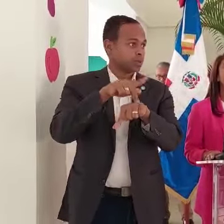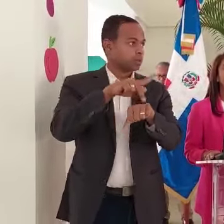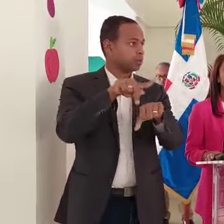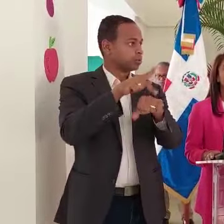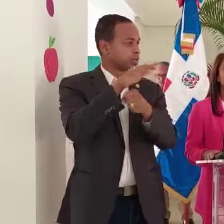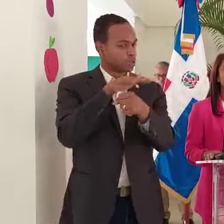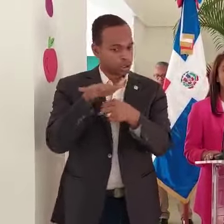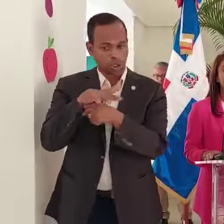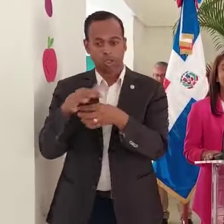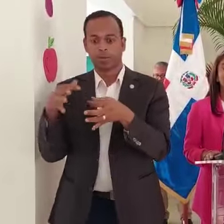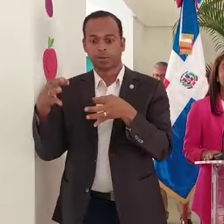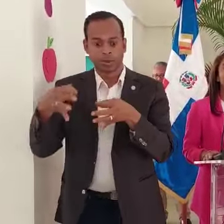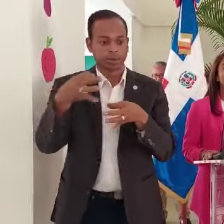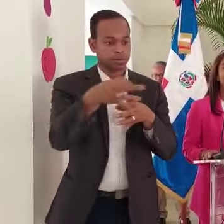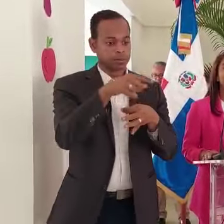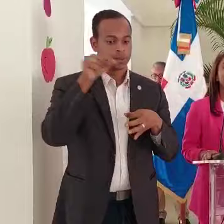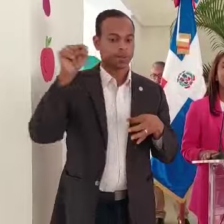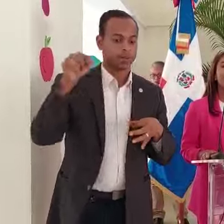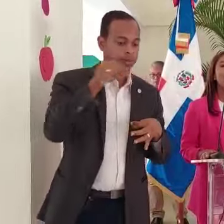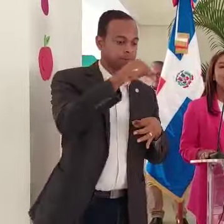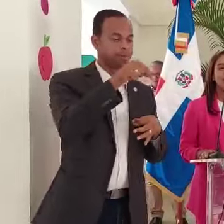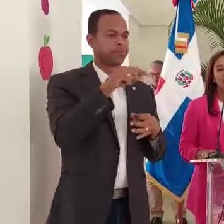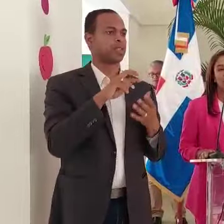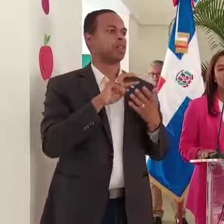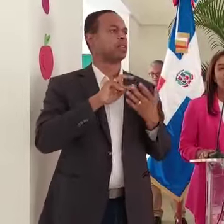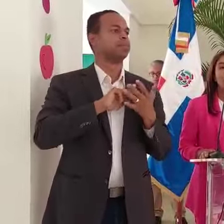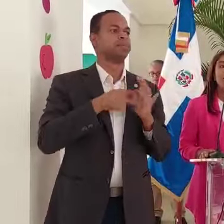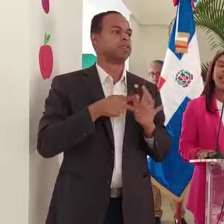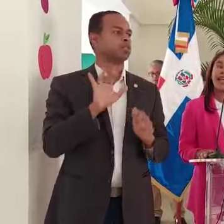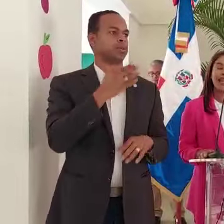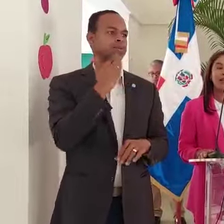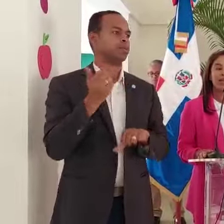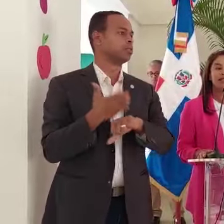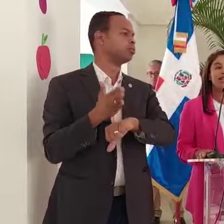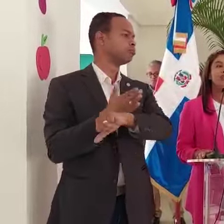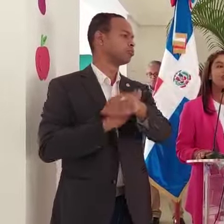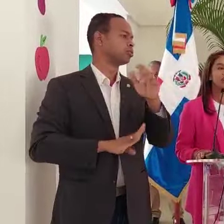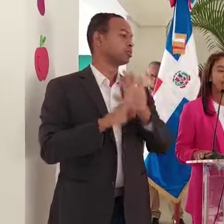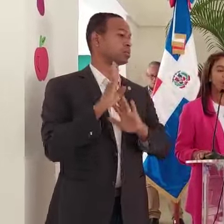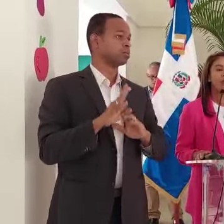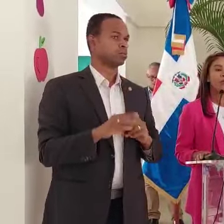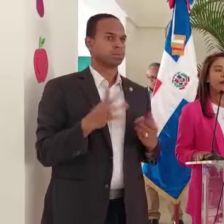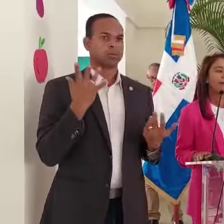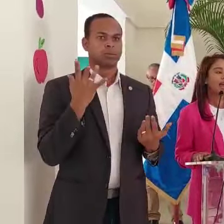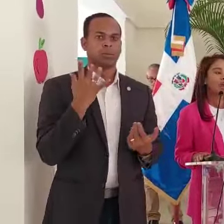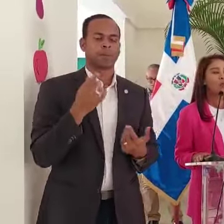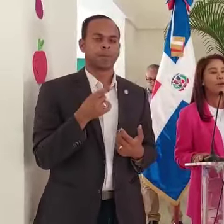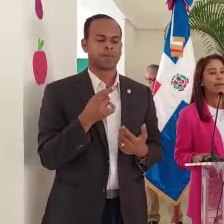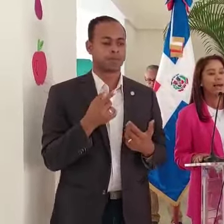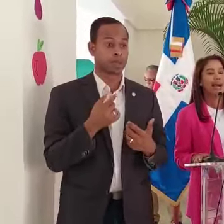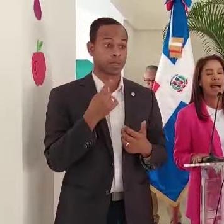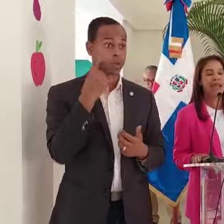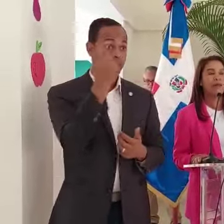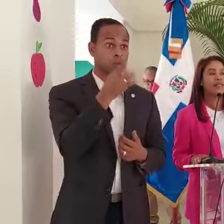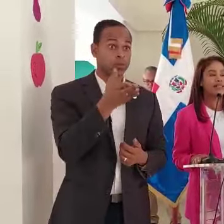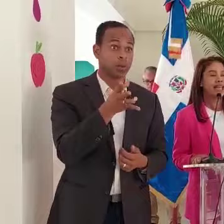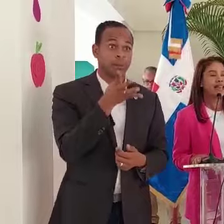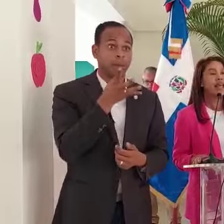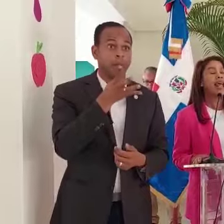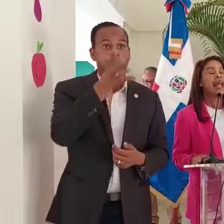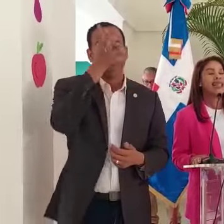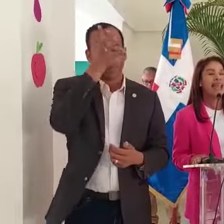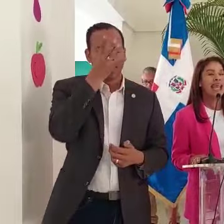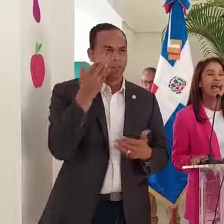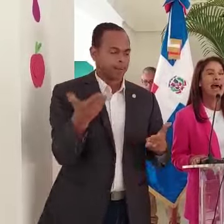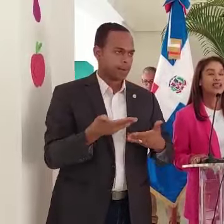municipio donde se encuentra, representa lo mejor. Porque cada vez que usted como papá, como mamá aquí